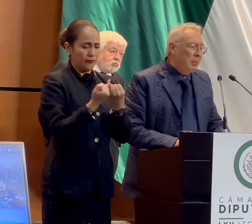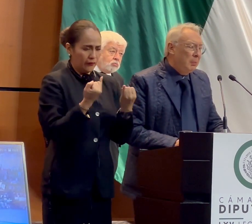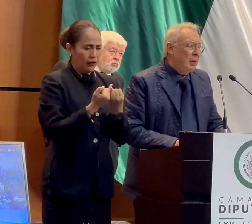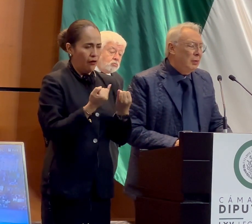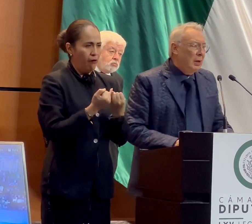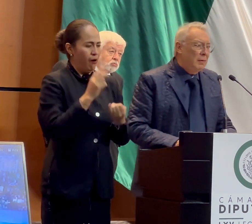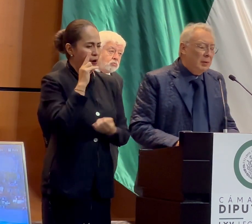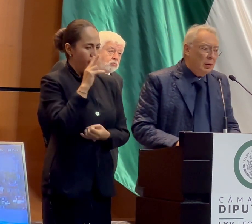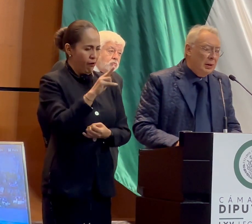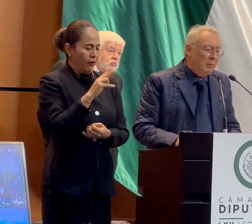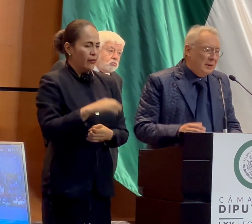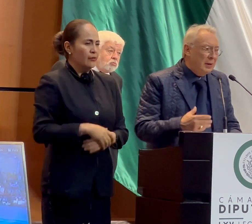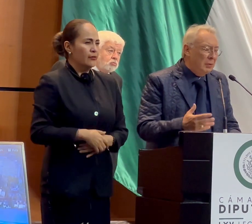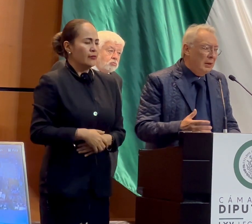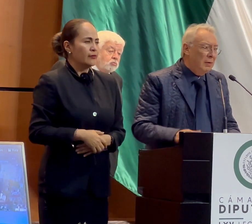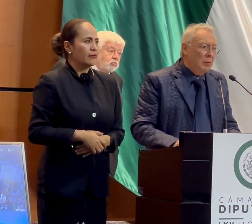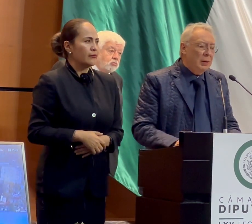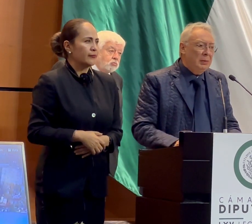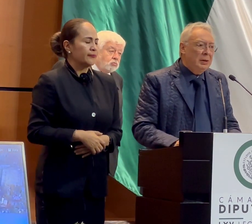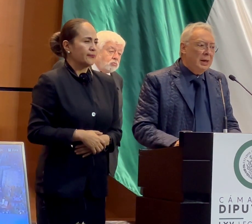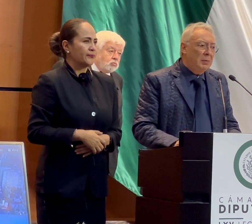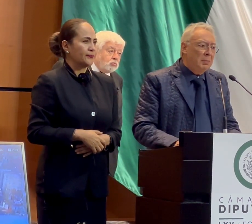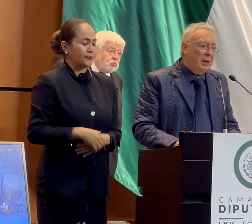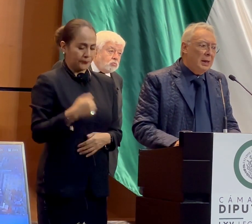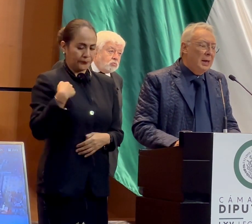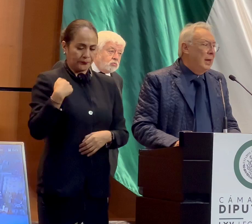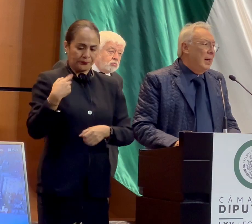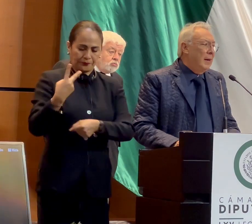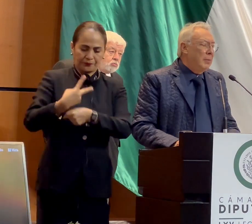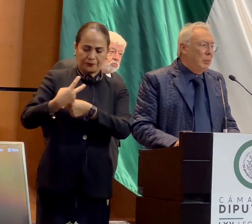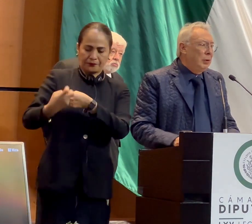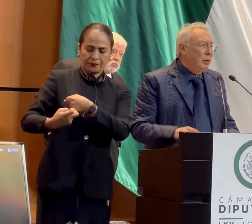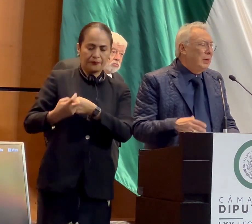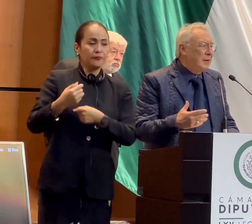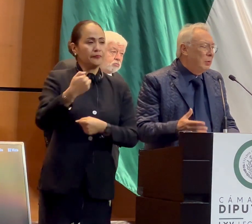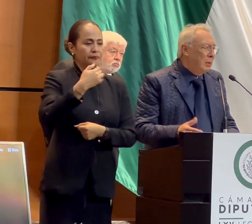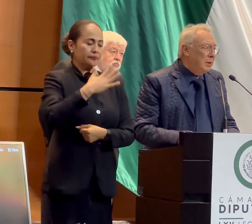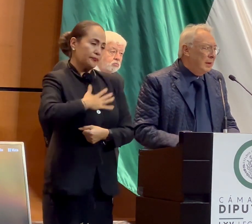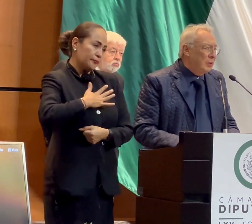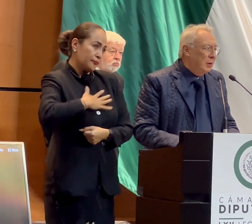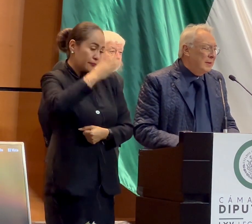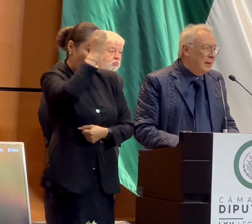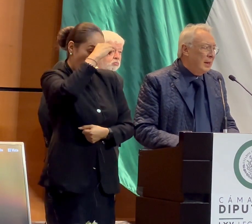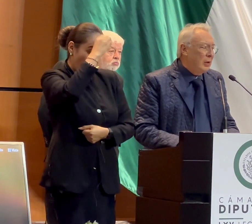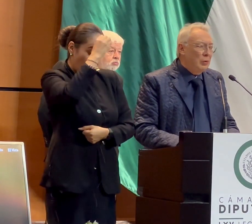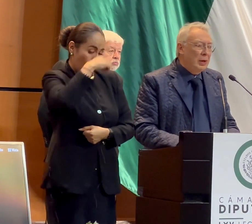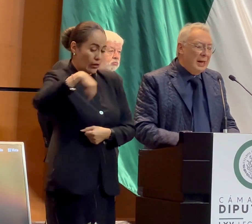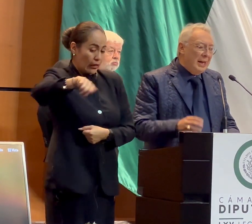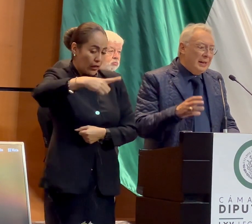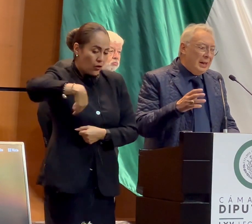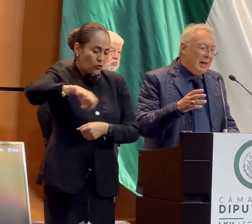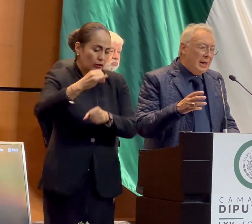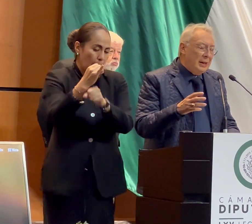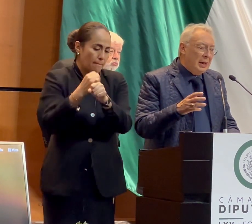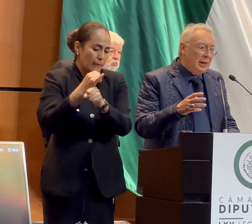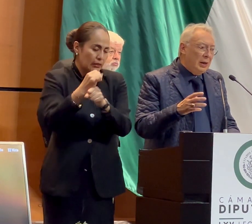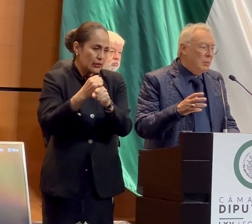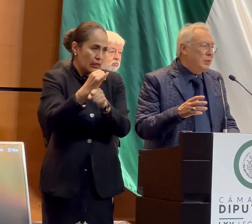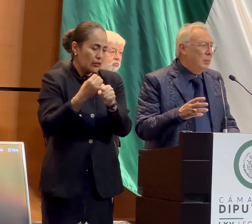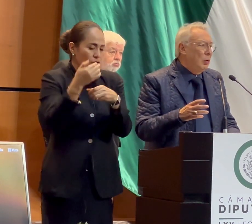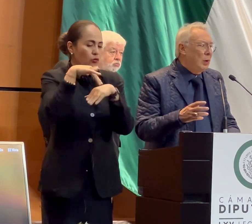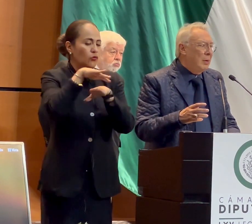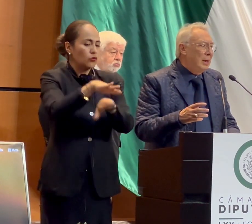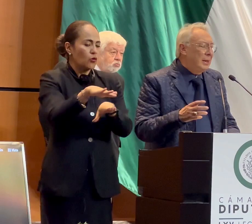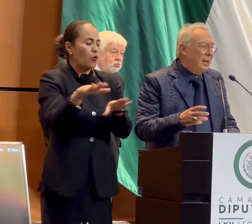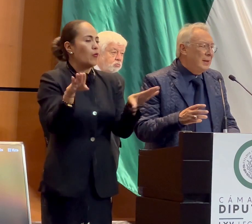intervenir, me hicieron el favor de invitarme para darme opinión y hacer una investigación acerca de